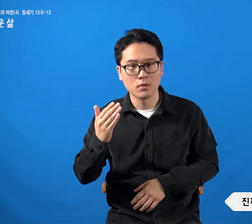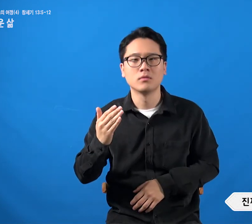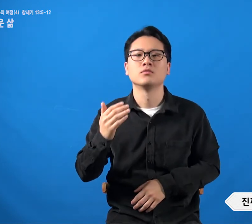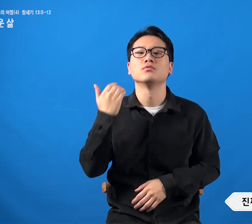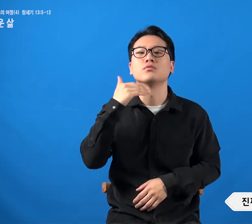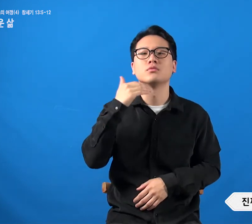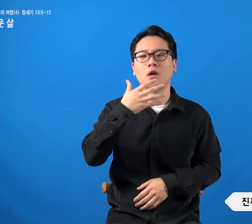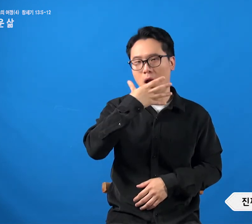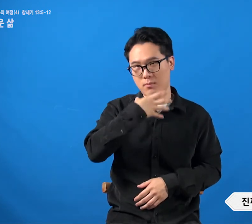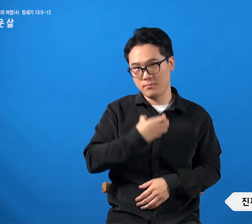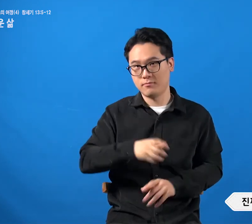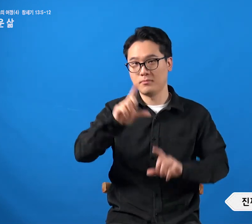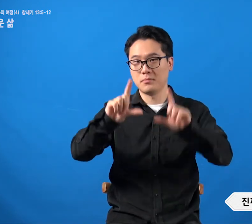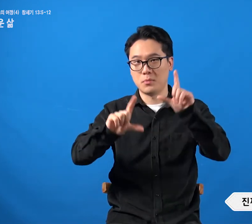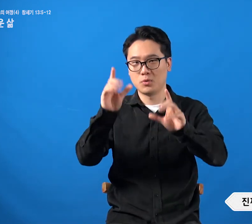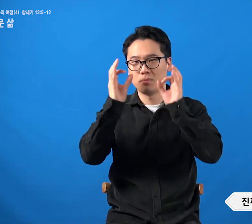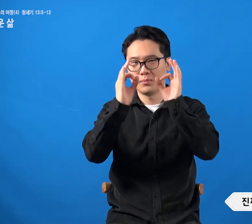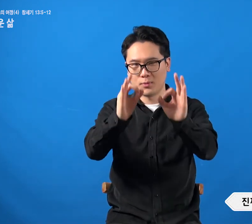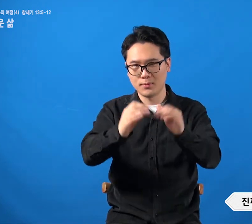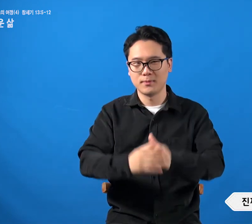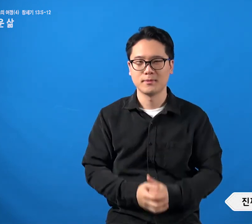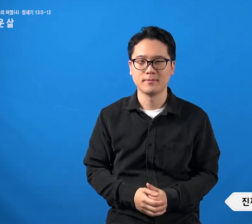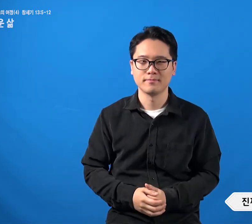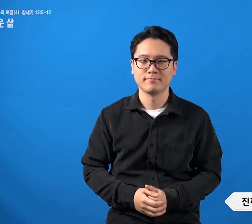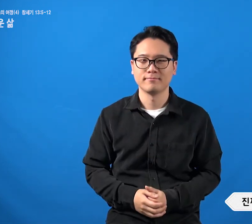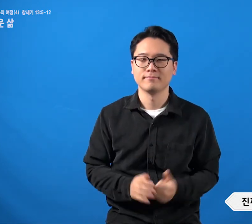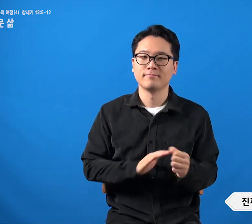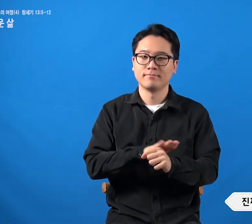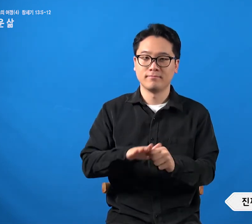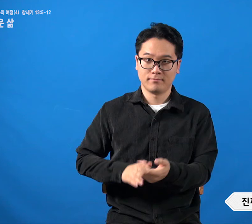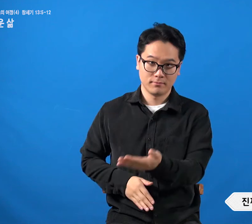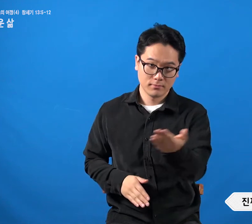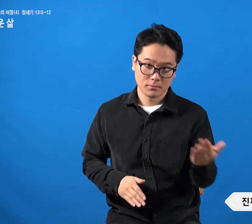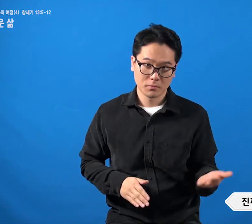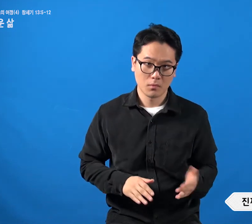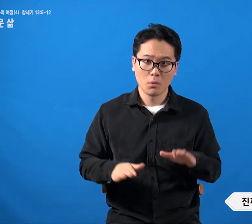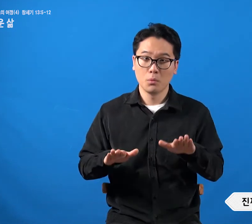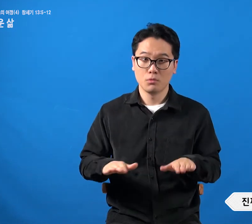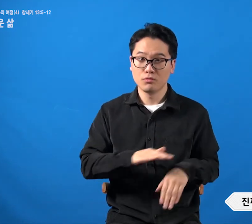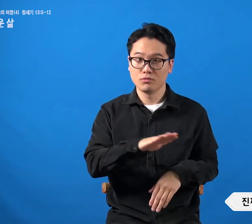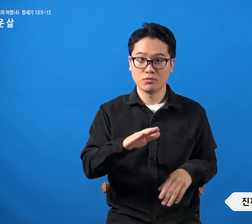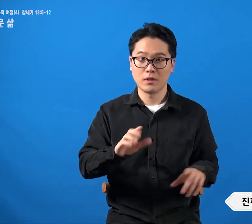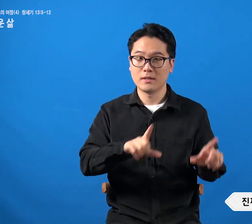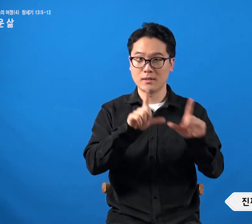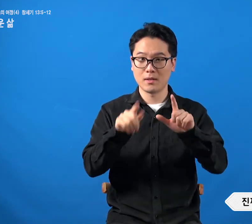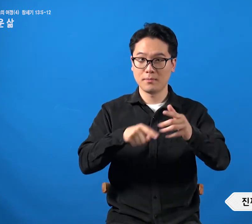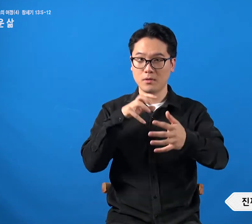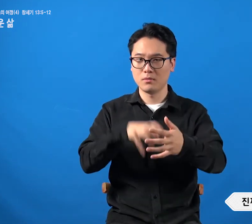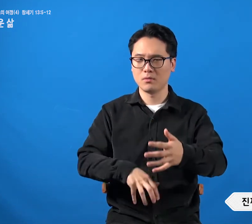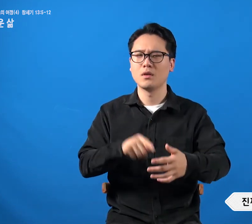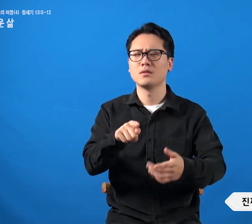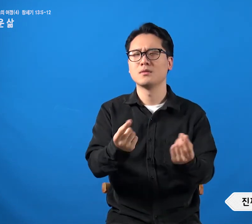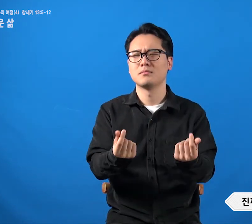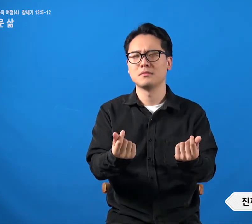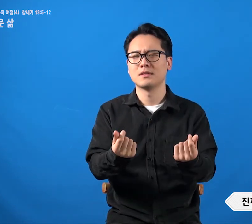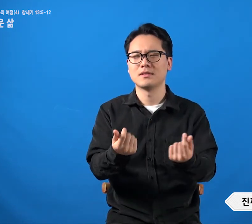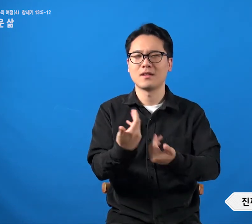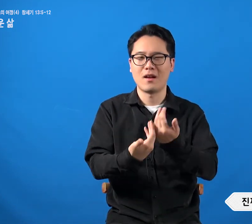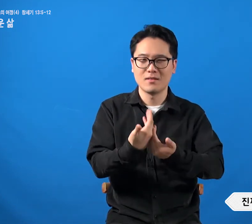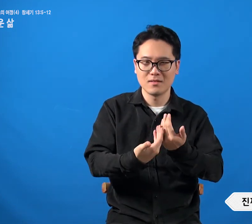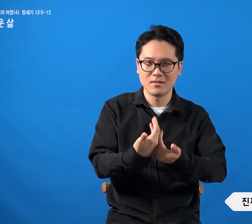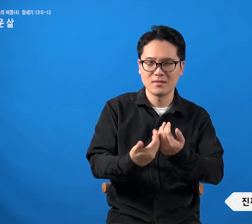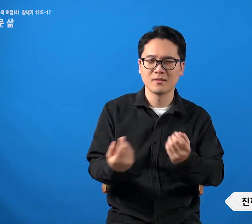아브라함의 모습을 봅니다. 사랑하는 여러분, 오늘 우리의 삶 가운데 그런 갈등,